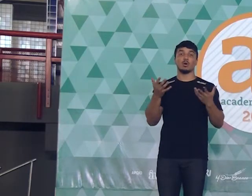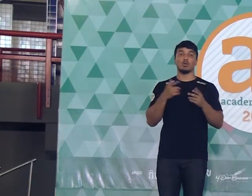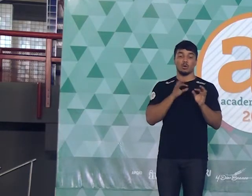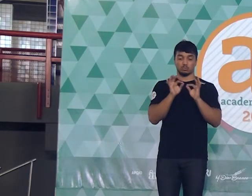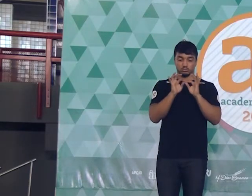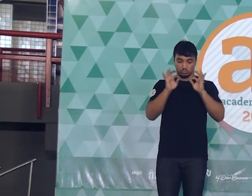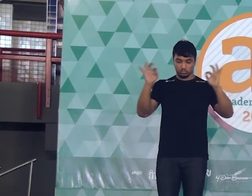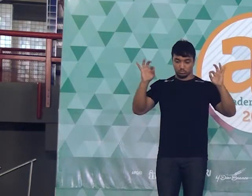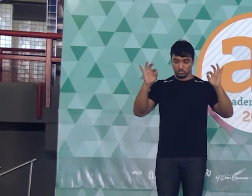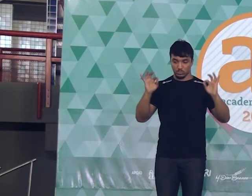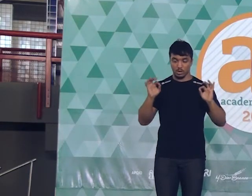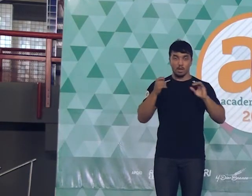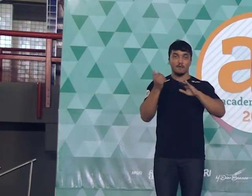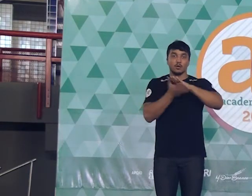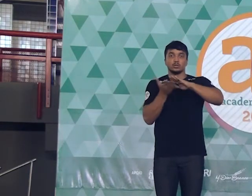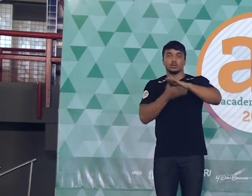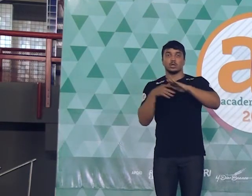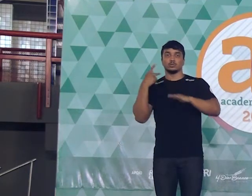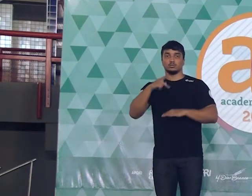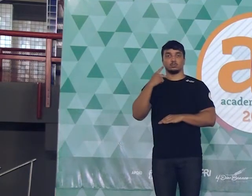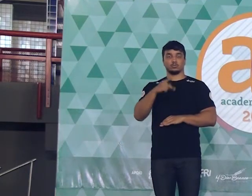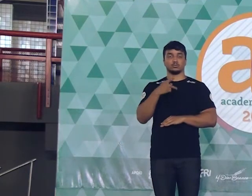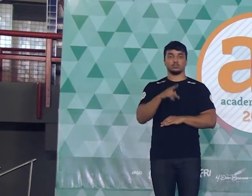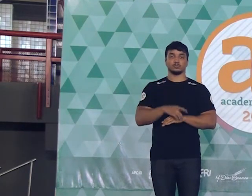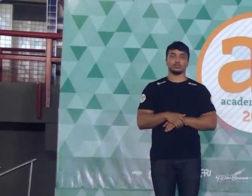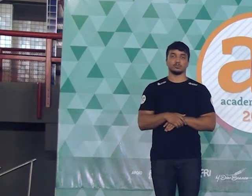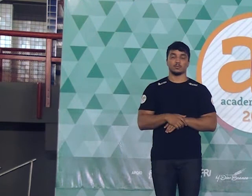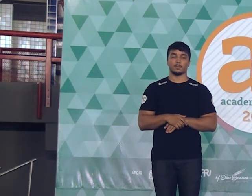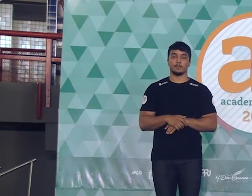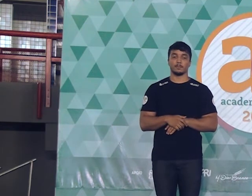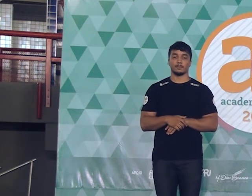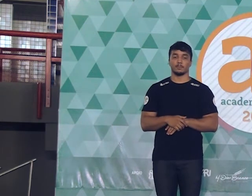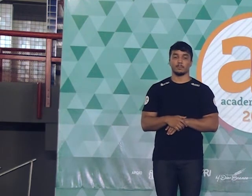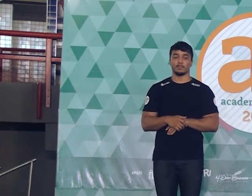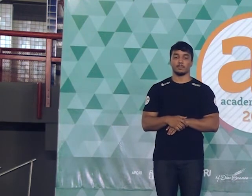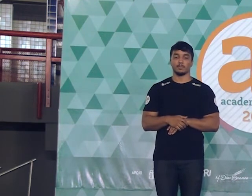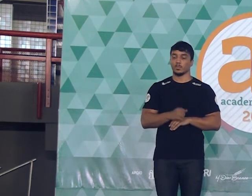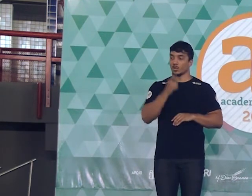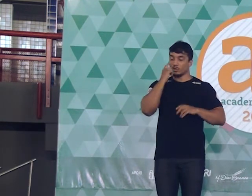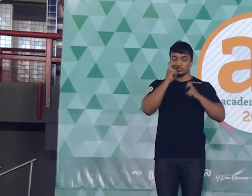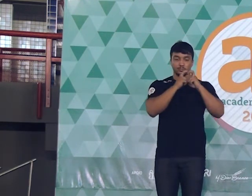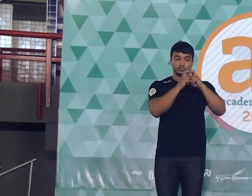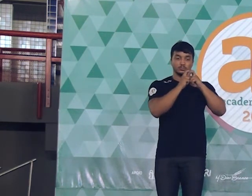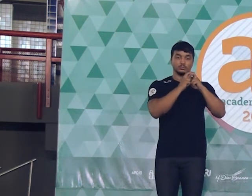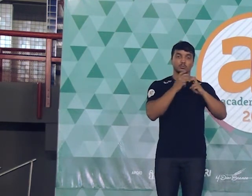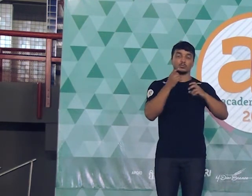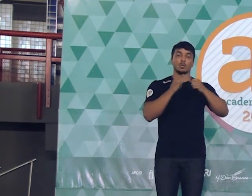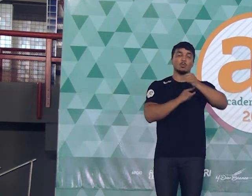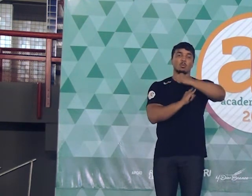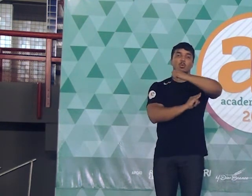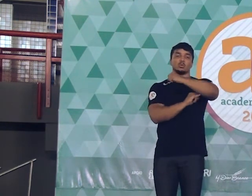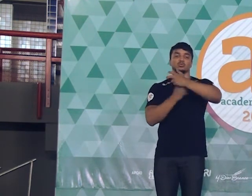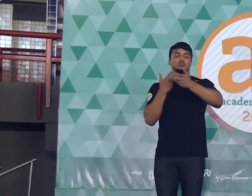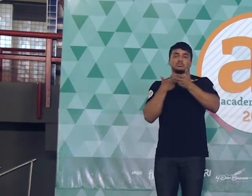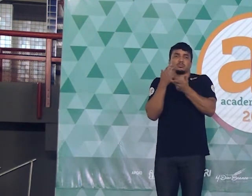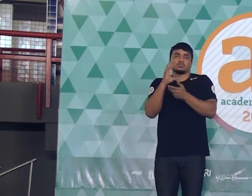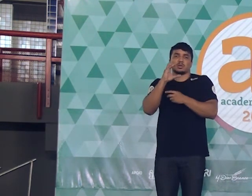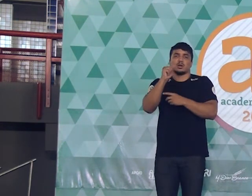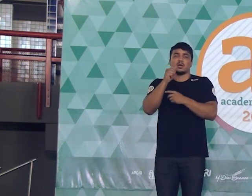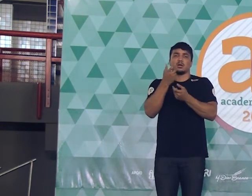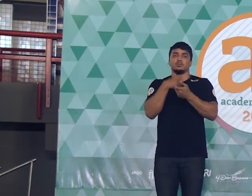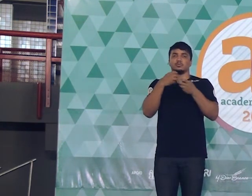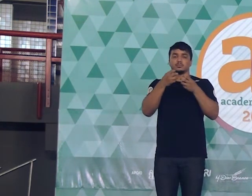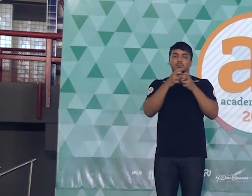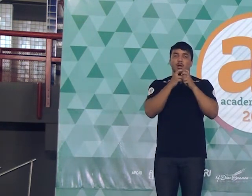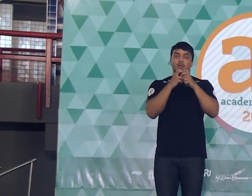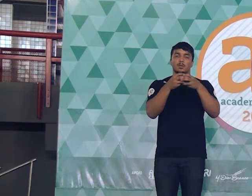o tamanho dele pela velocidade que ele tem. Veja agora a situação de um trem para atravessar uma ponte, um trem, uma carreta, qualquer corpo